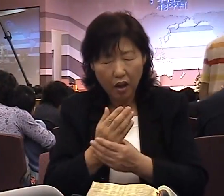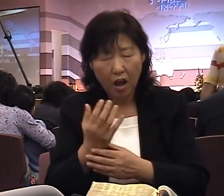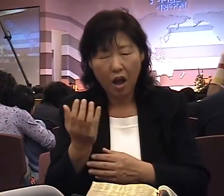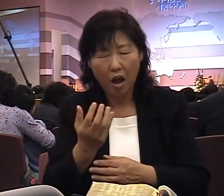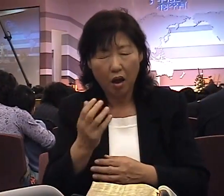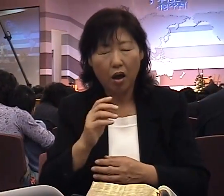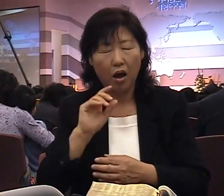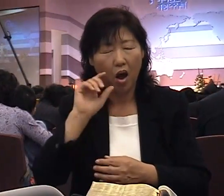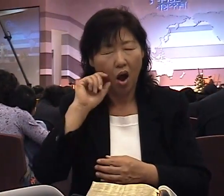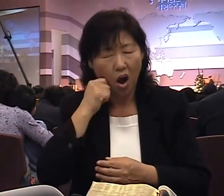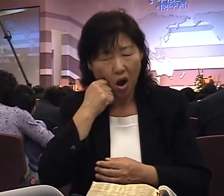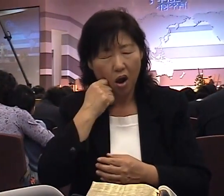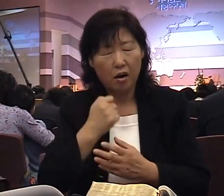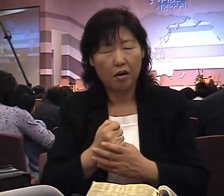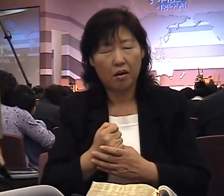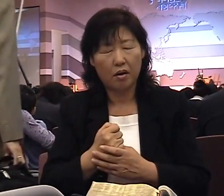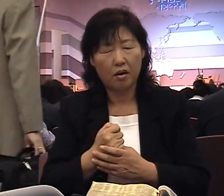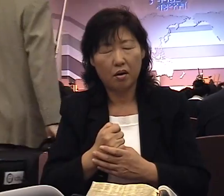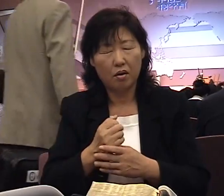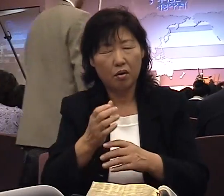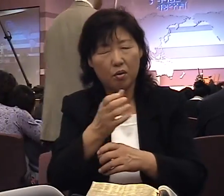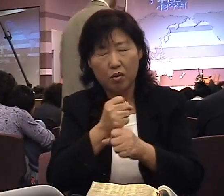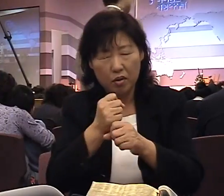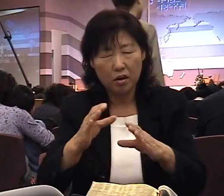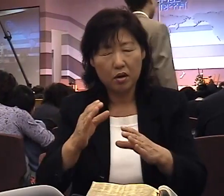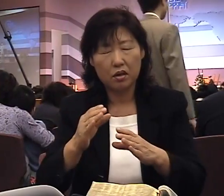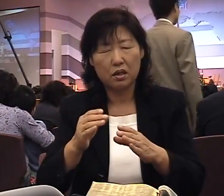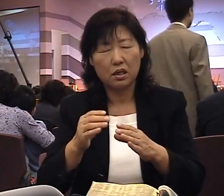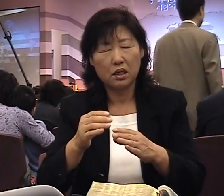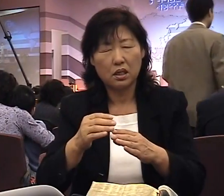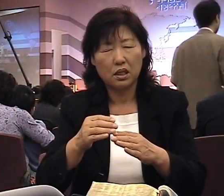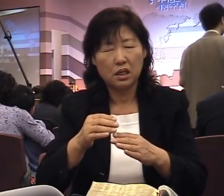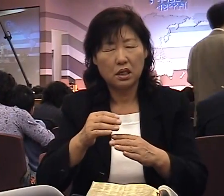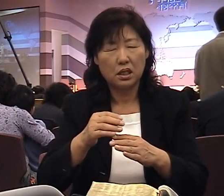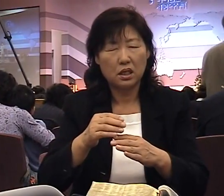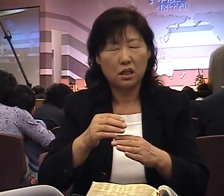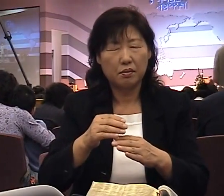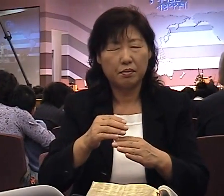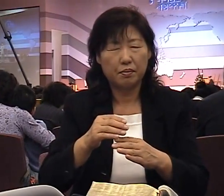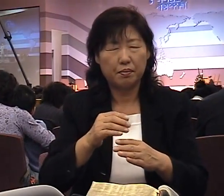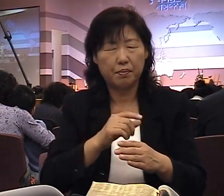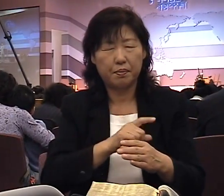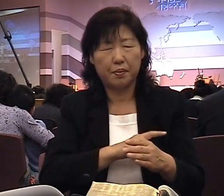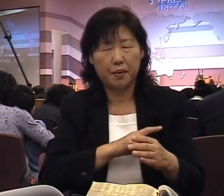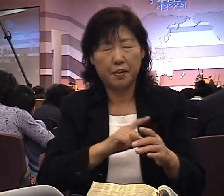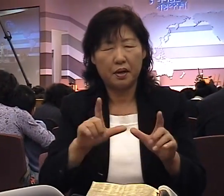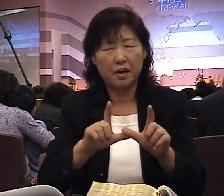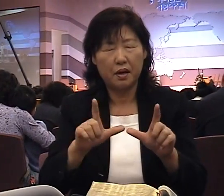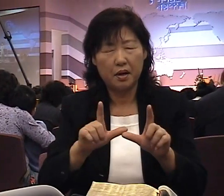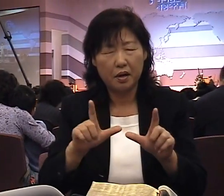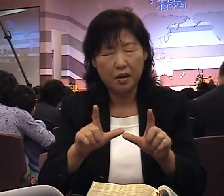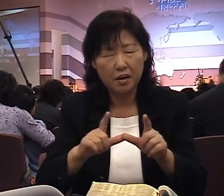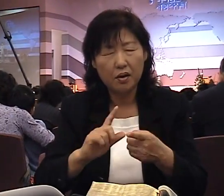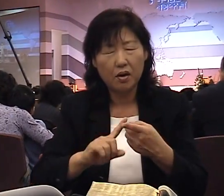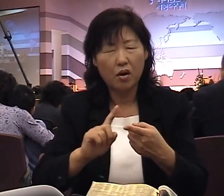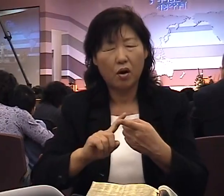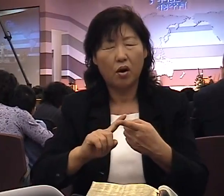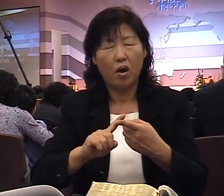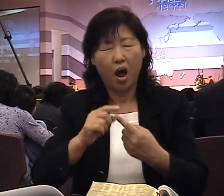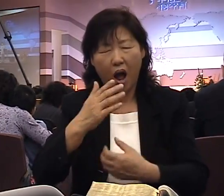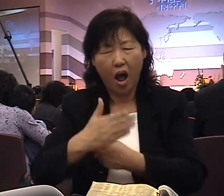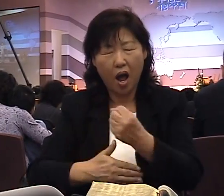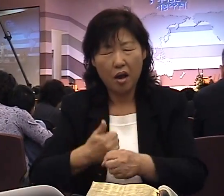경제적인 어려움, 풀리지 않는 친구의 어려움, 가정의 어려움, 이 모든 것을 하나님 앞에 올려드리고 이 시간